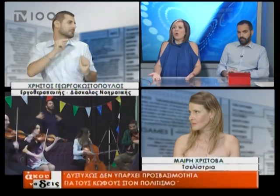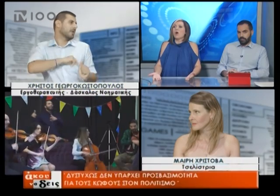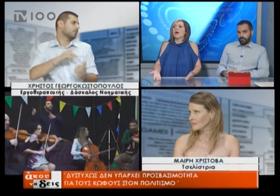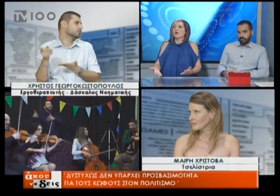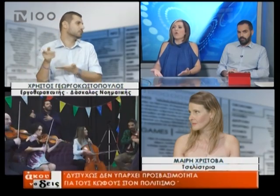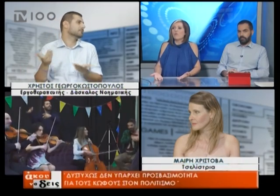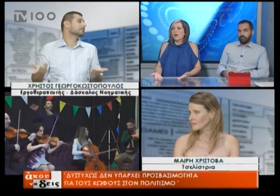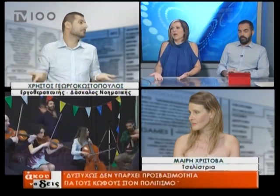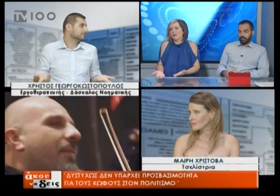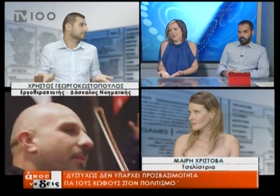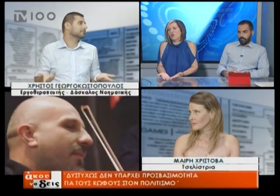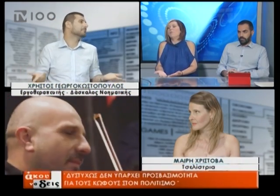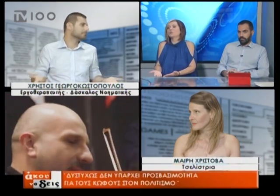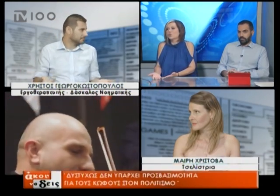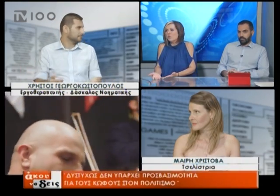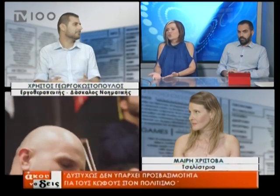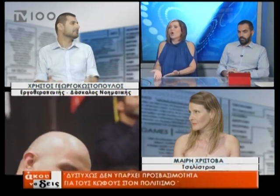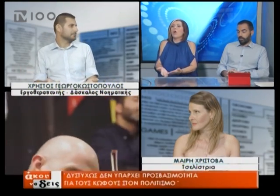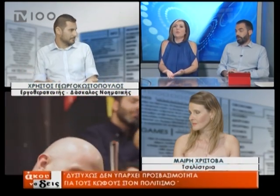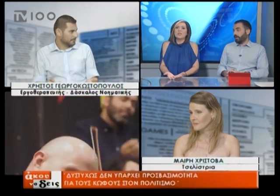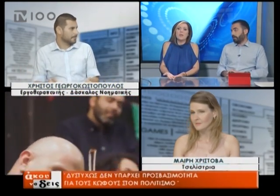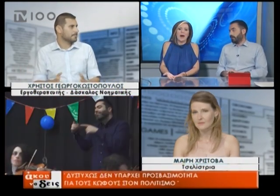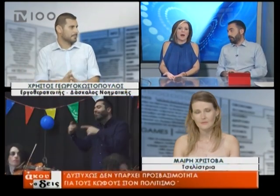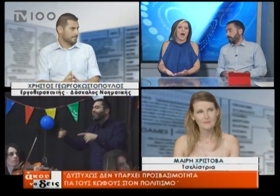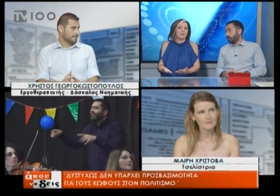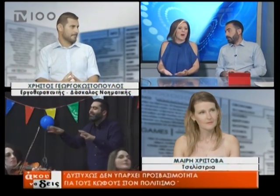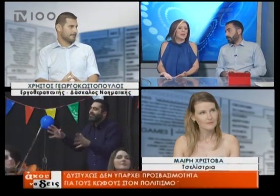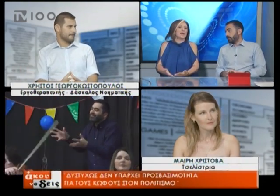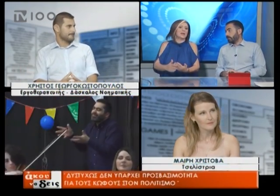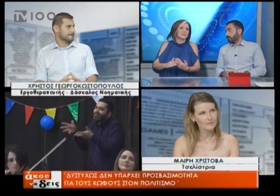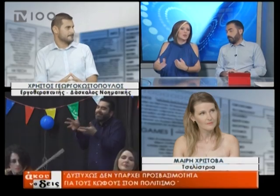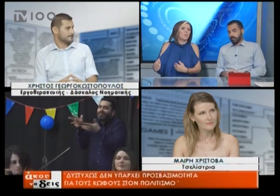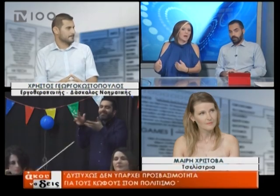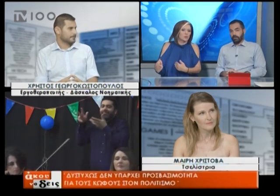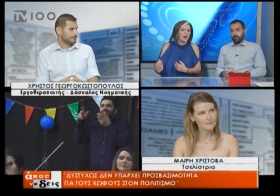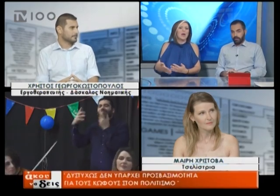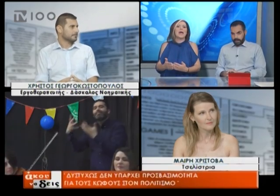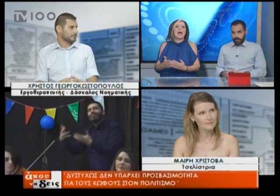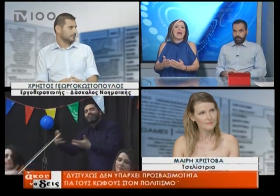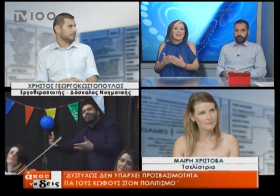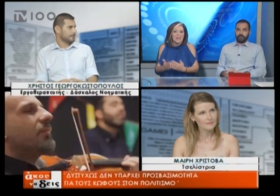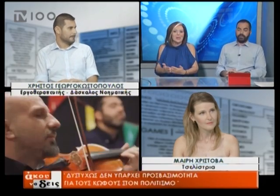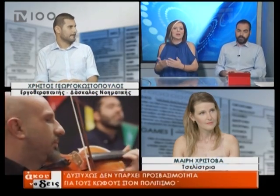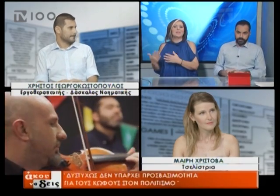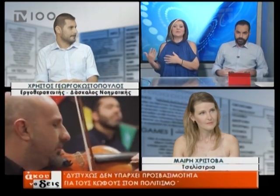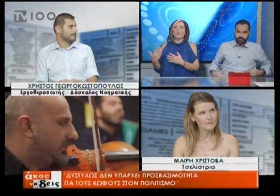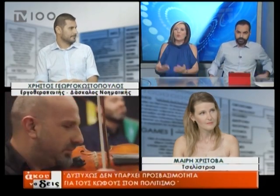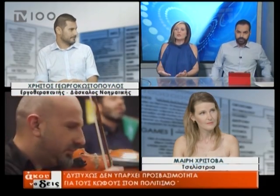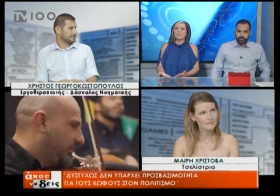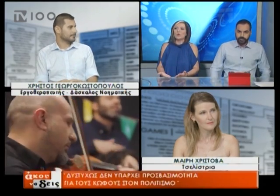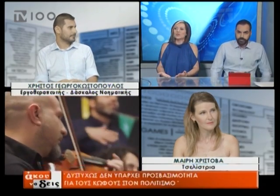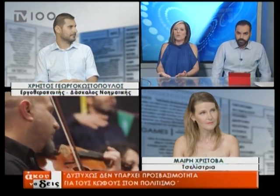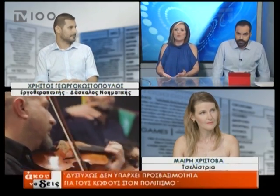κοινό, κοινό από τους κοφούς. Όπως ένα μπαρ. Αν υπάρχει ένα ξύλινο πάτωμα, έτσι, εκεί κερδίζει